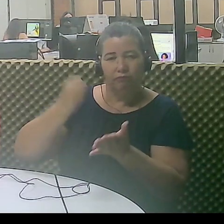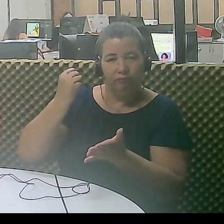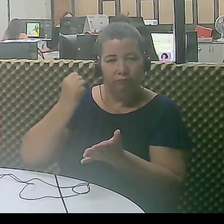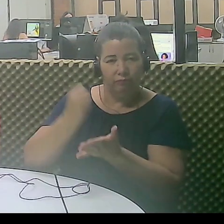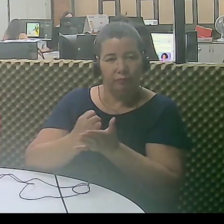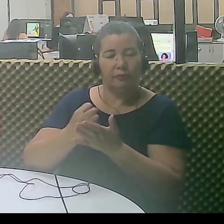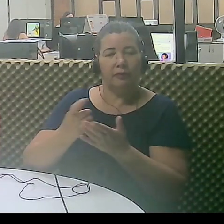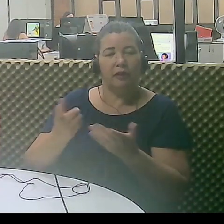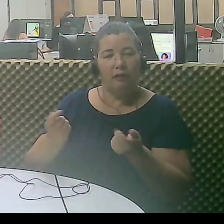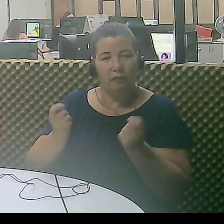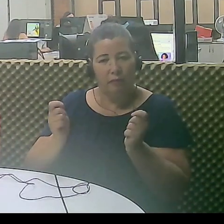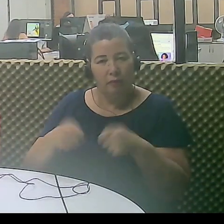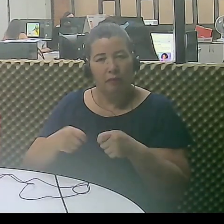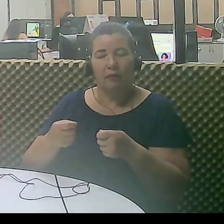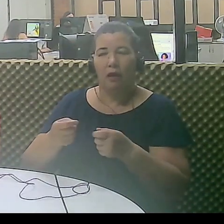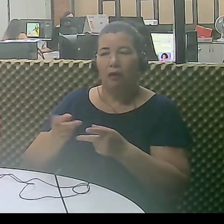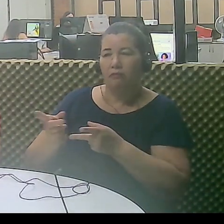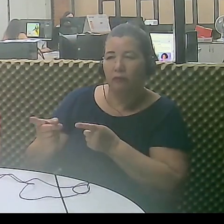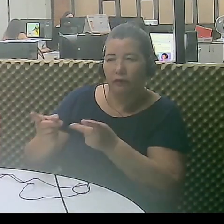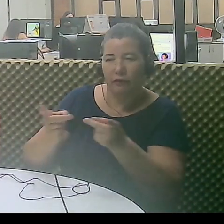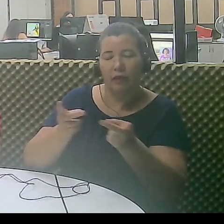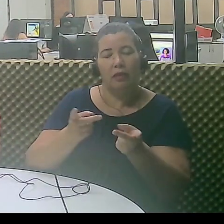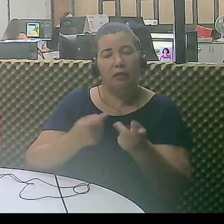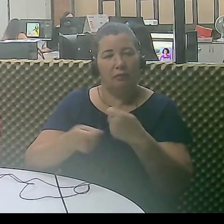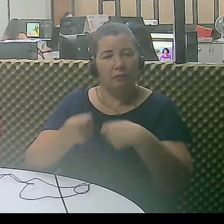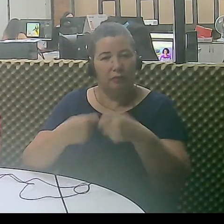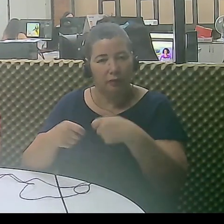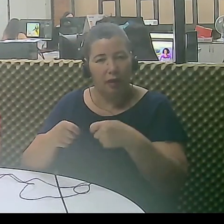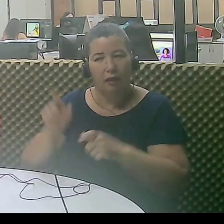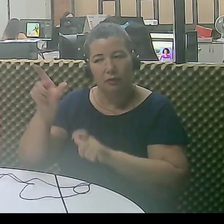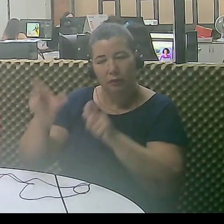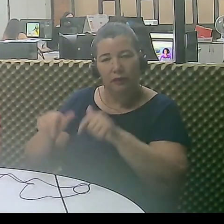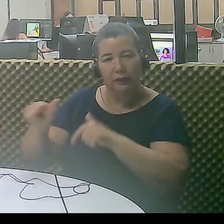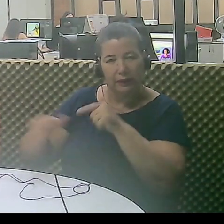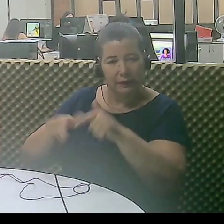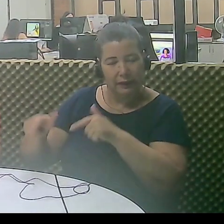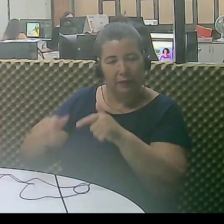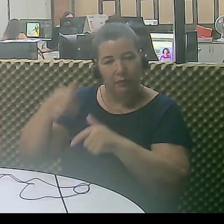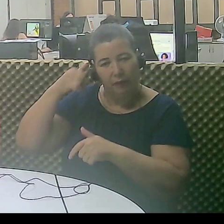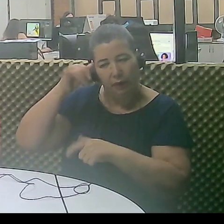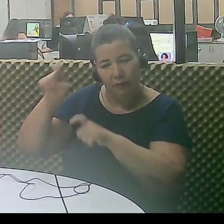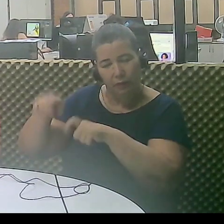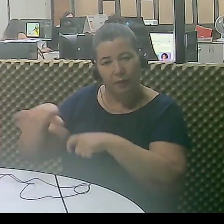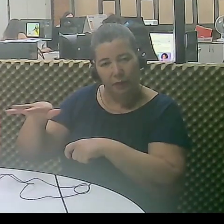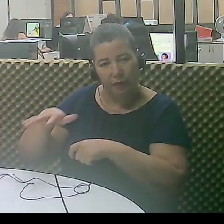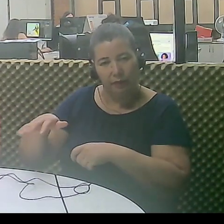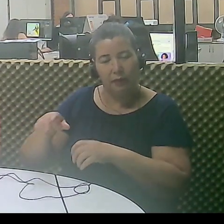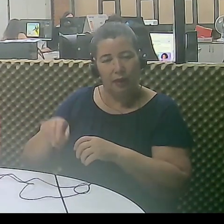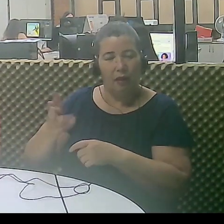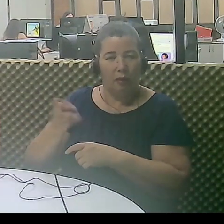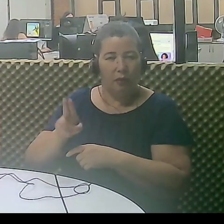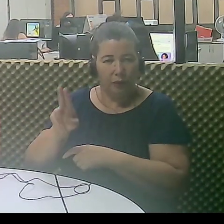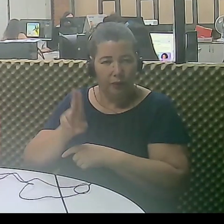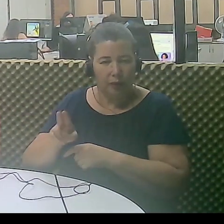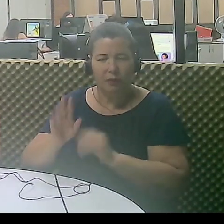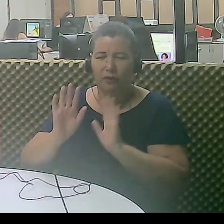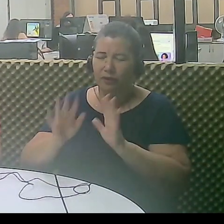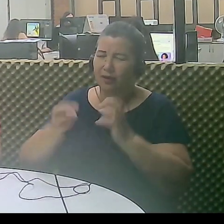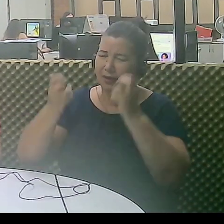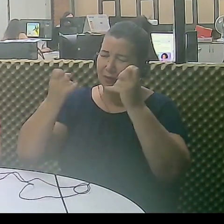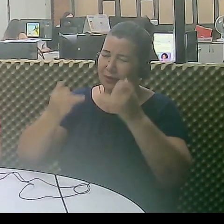poderá fazer comercialização aos produtores rurais que quiserem usar o produto. E são as vantagens que eu expliquei várias